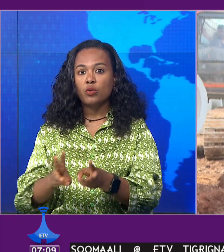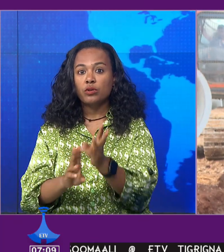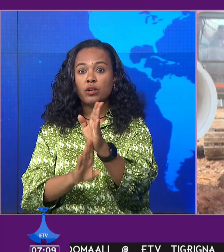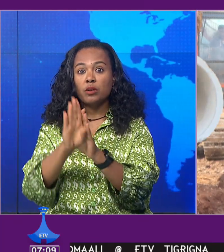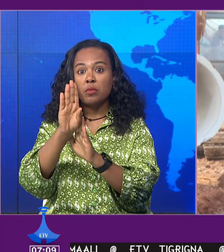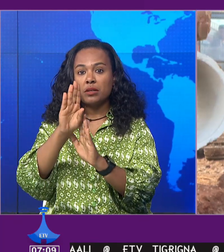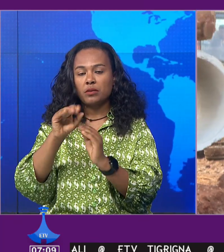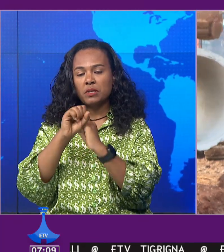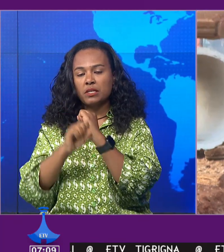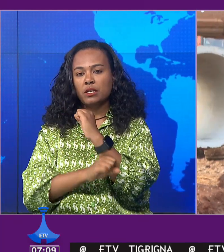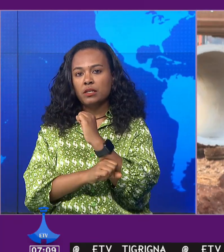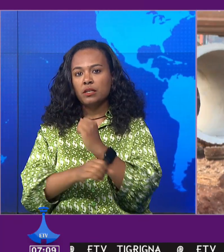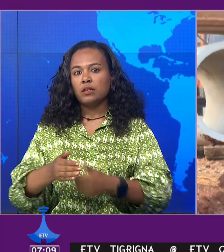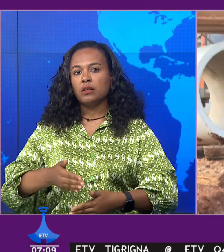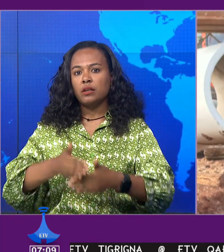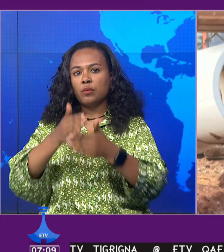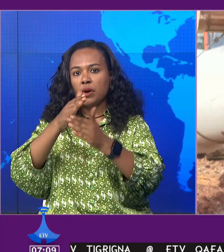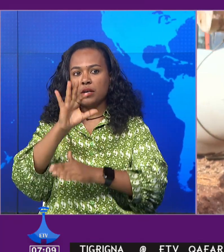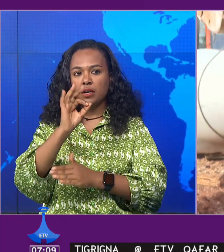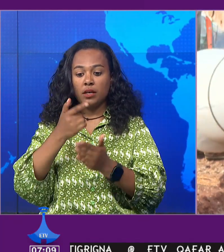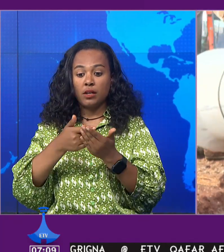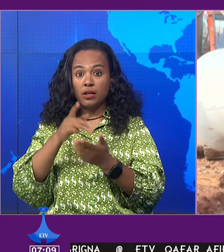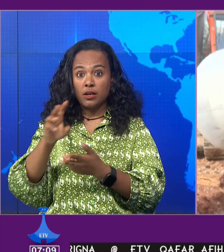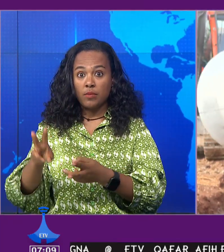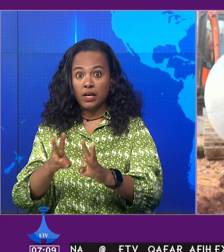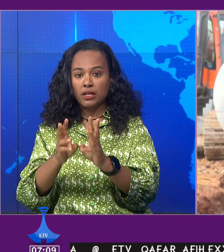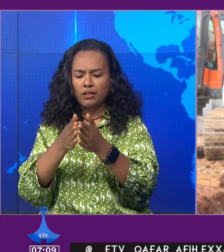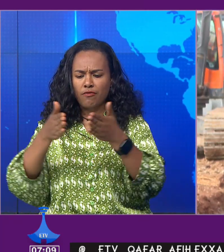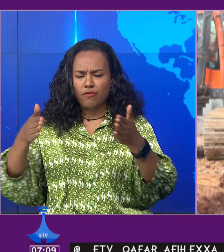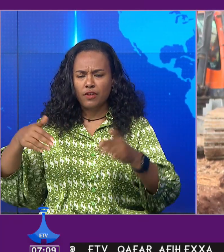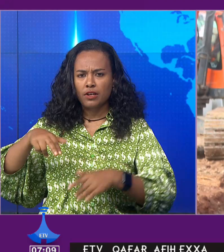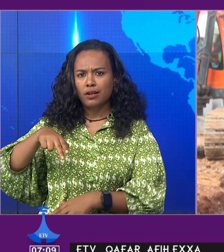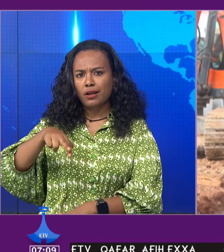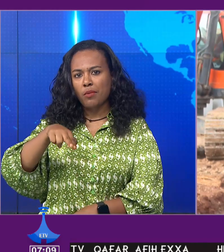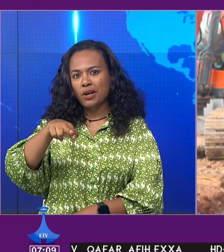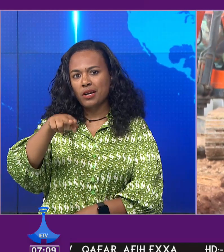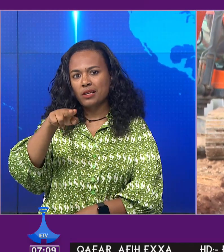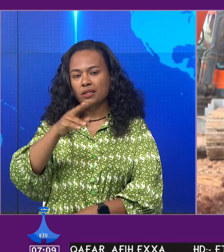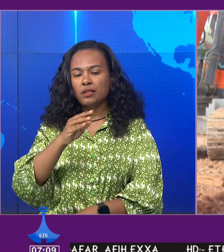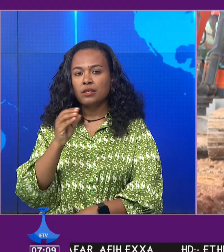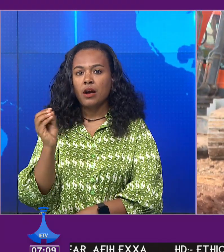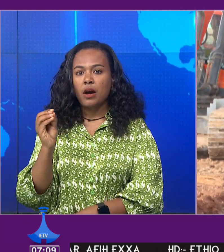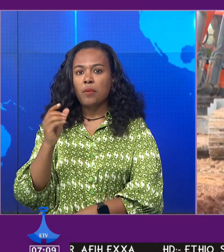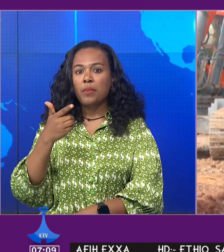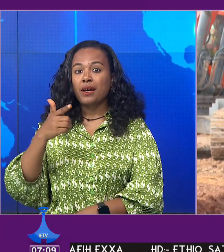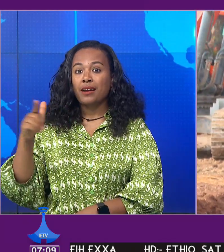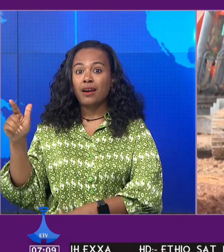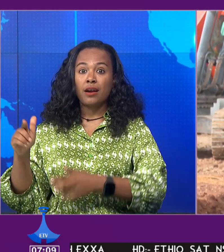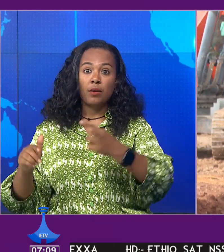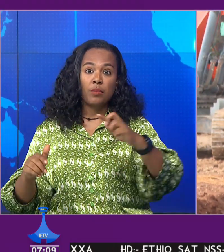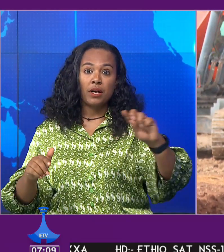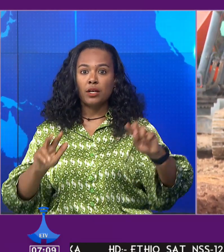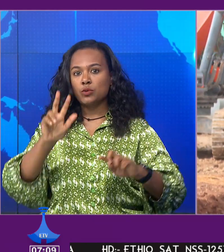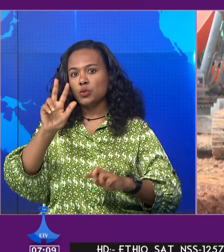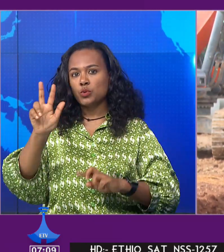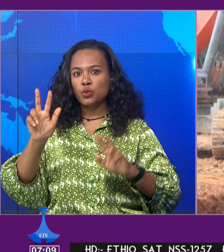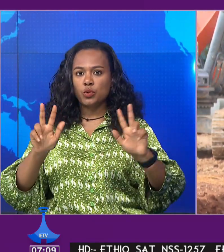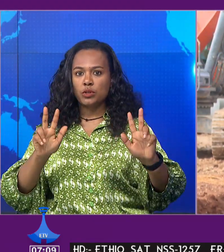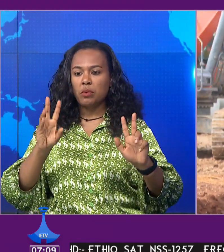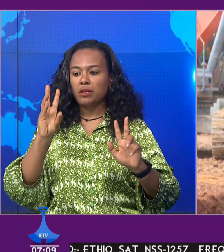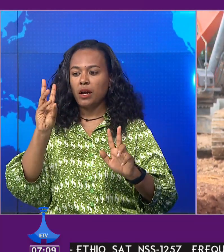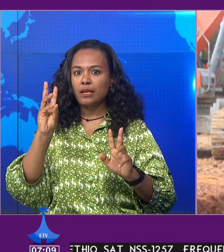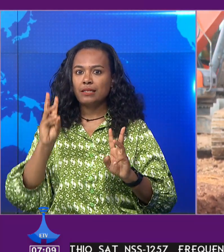መሰረት እየተገነባ ይገኛል። ይህ መንገድ ሰፊ የእግረኛ መንገድና በግራና በቀኝ 3 በአጠቃላይ 6